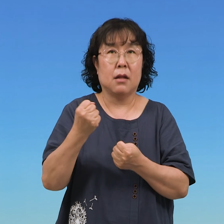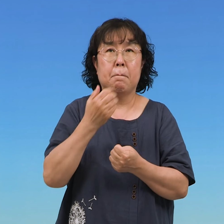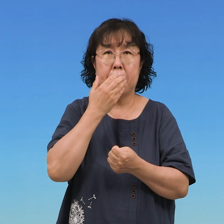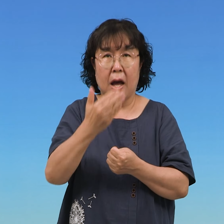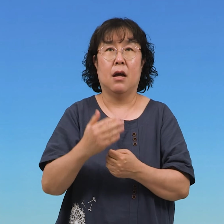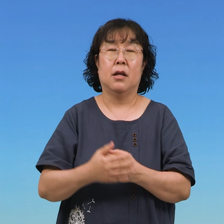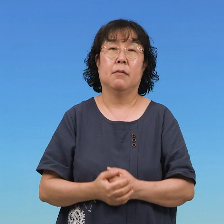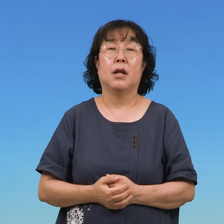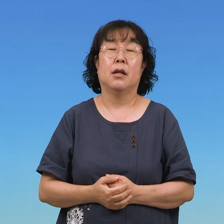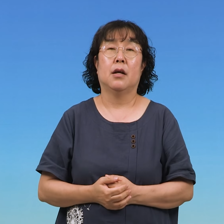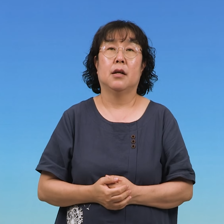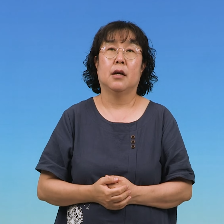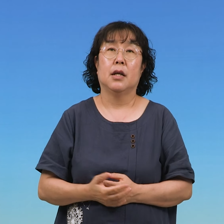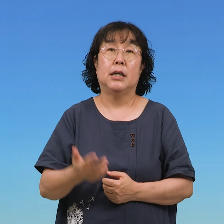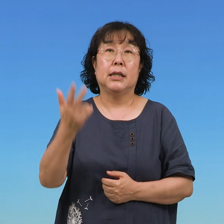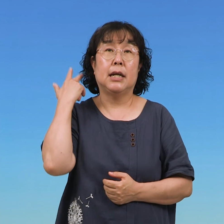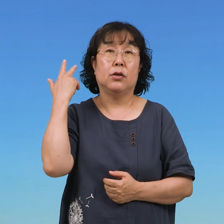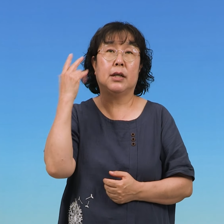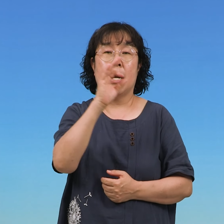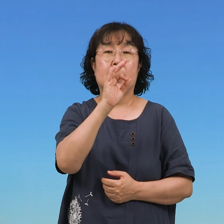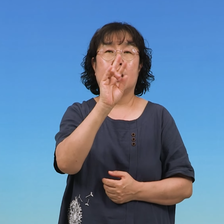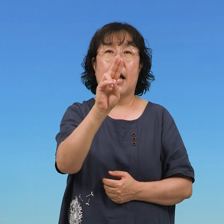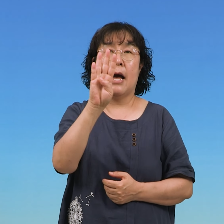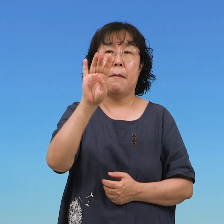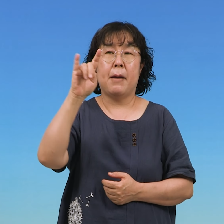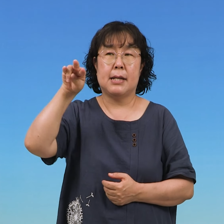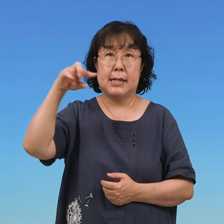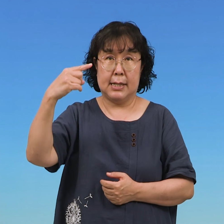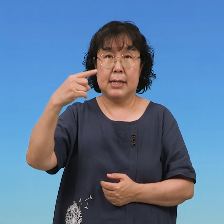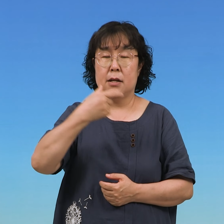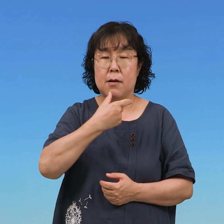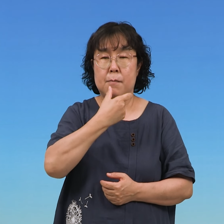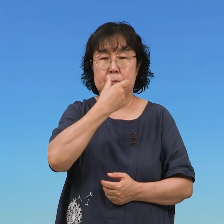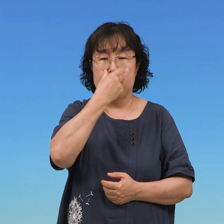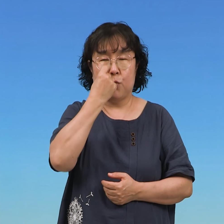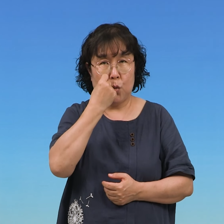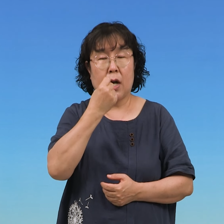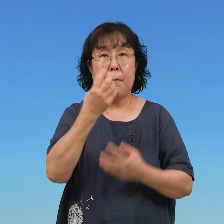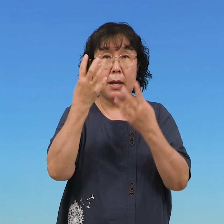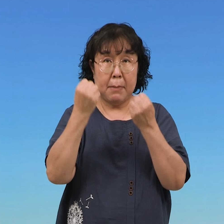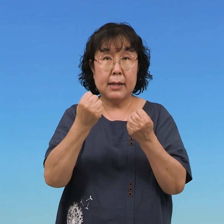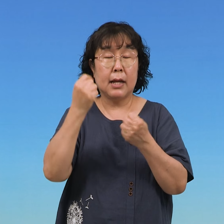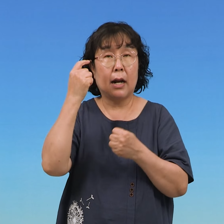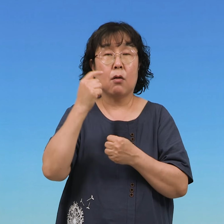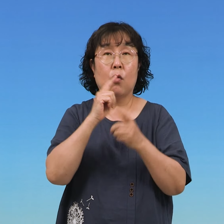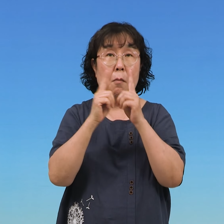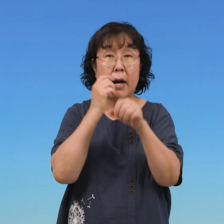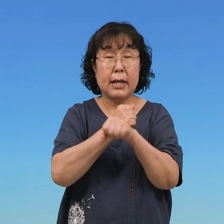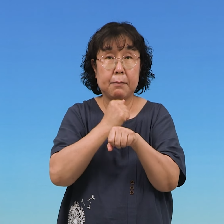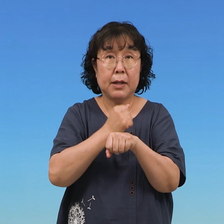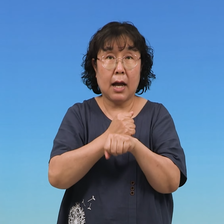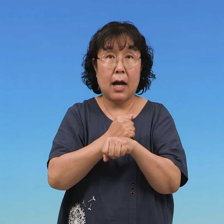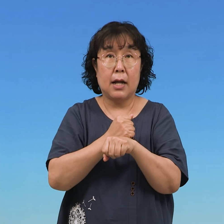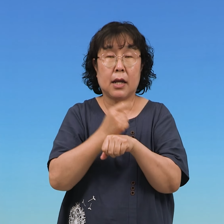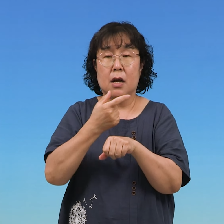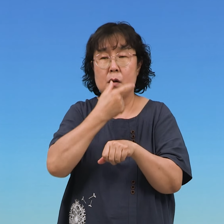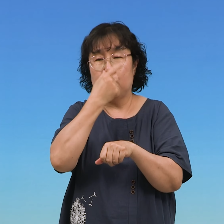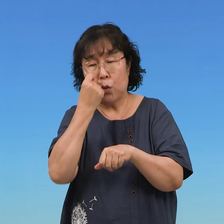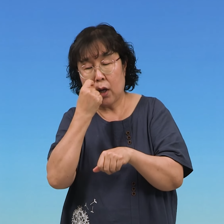제가 지난주에 야베스에 대해 살펴보면서 야베스는 결핍이 많은 사람이라 그랬는데요, 누가 그